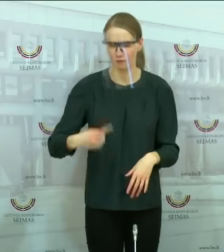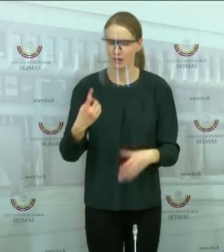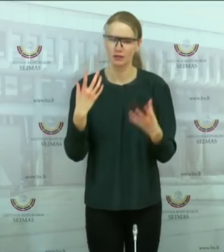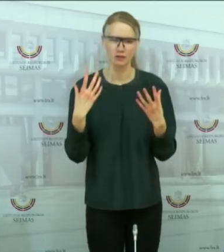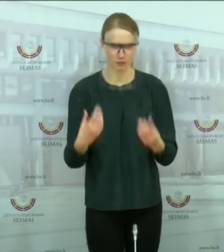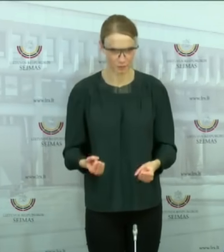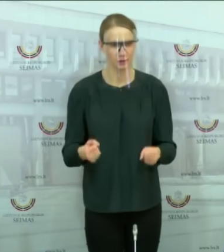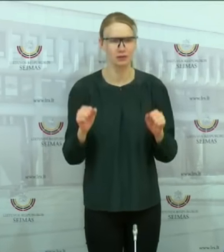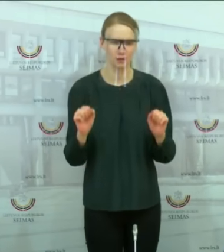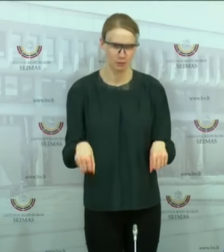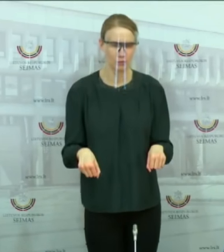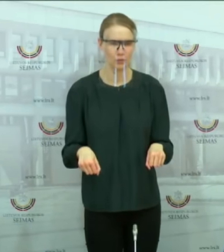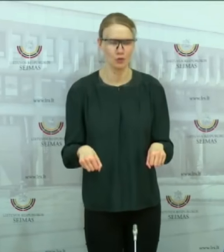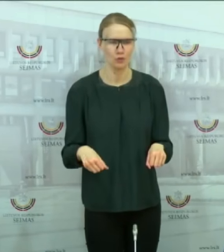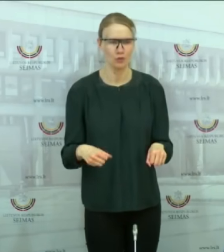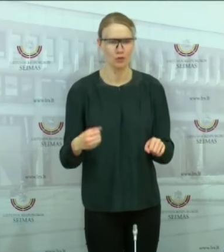gali užsikrėsti.